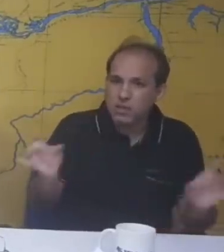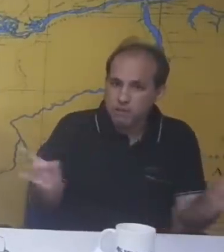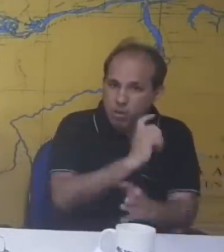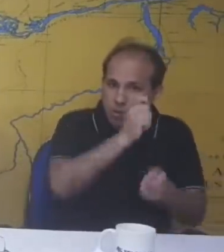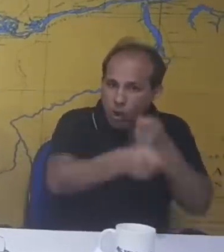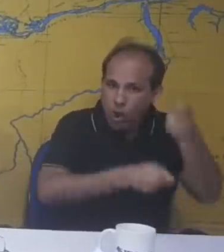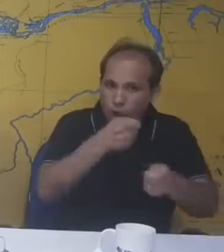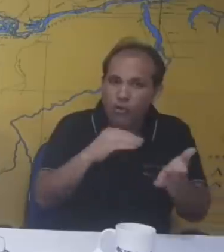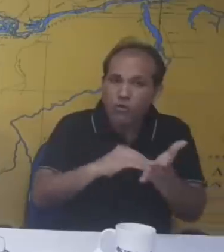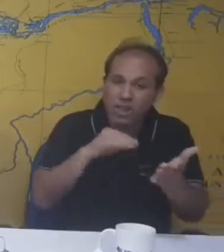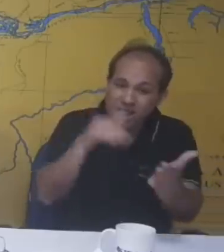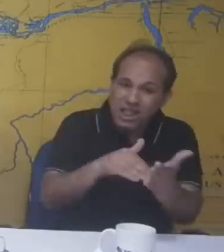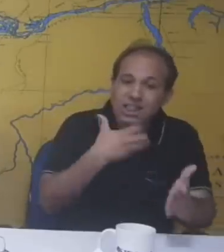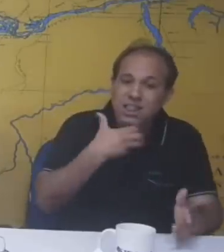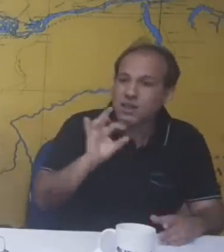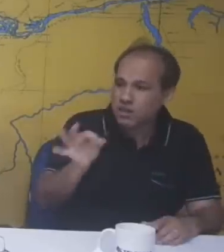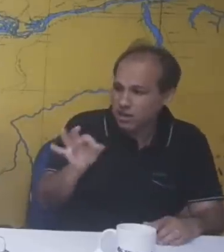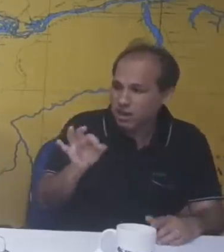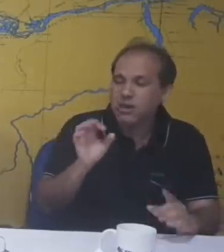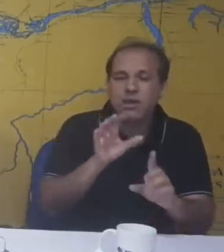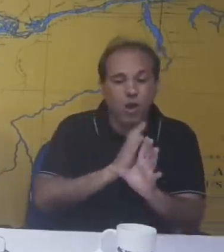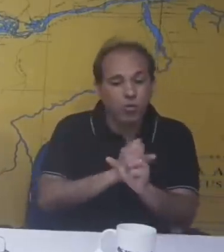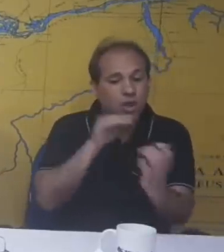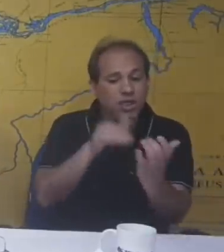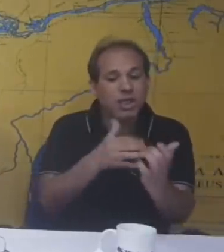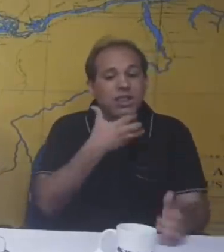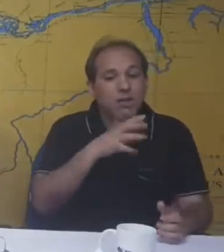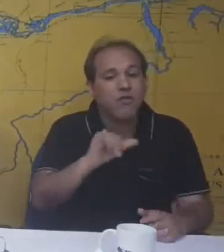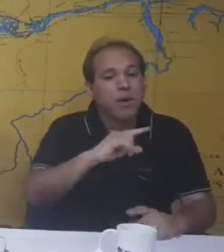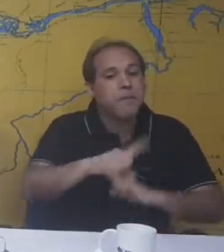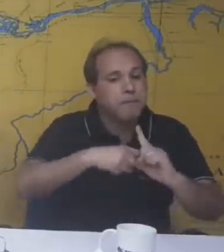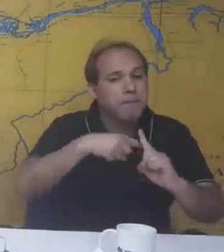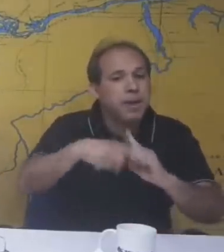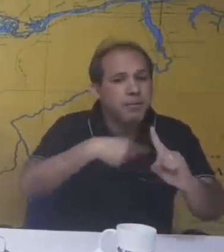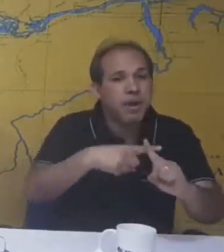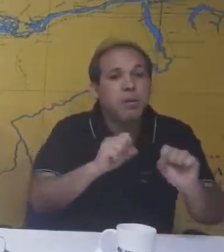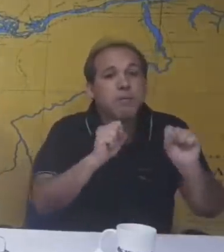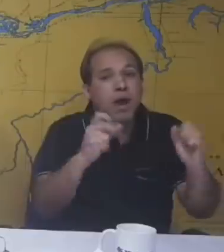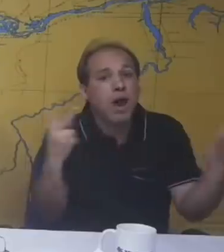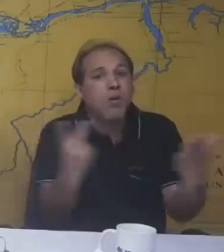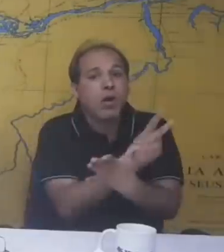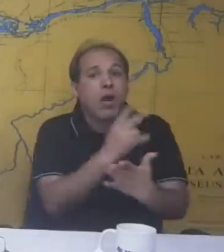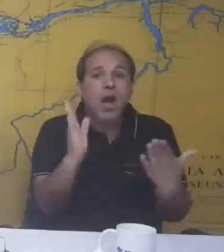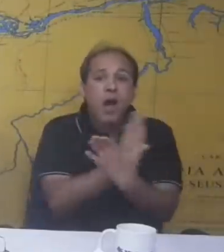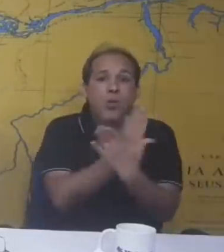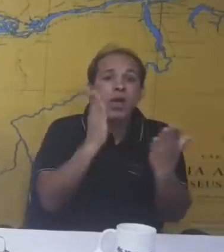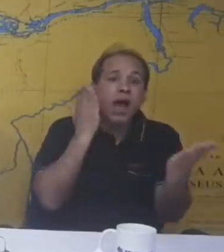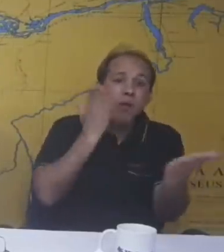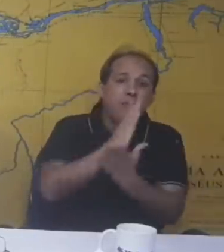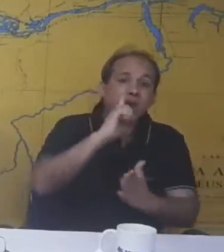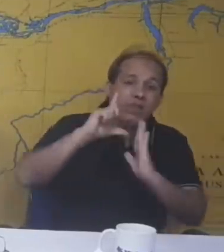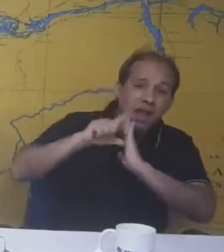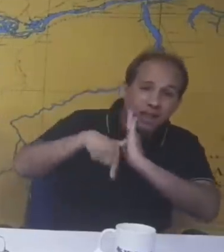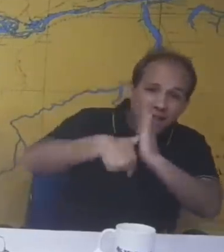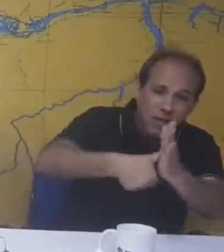ano. Até 4, porque será até dezembro. O que pode acontecer é que quem foi aprovado depois